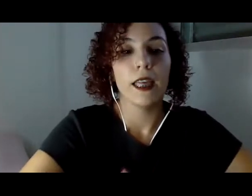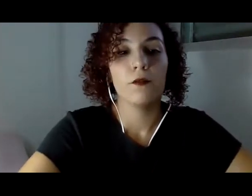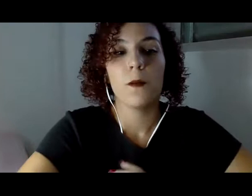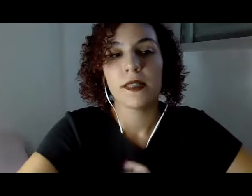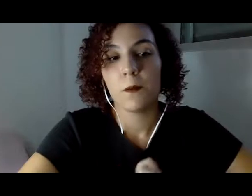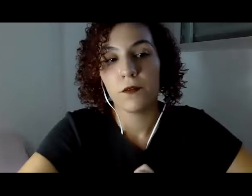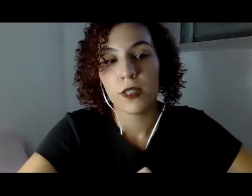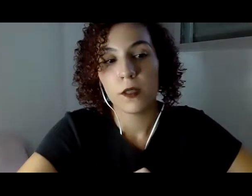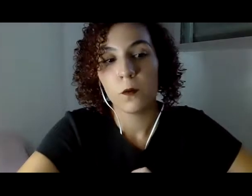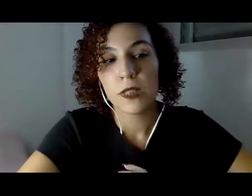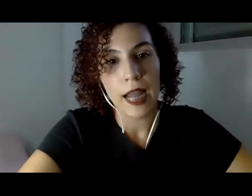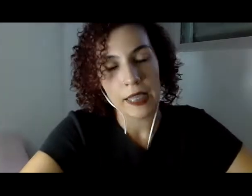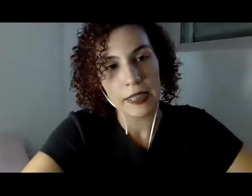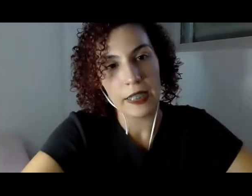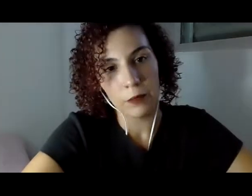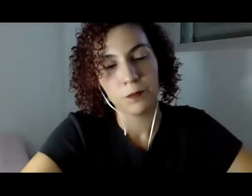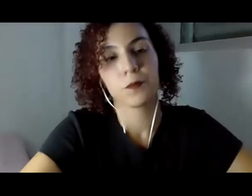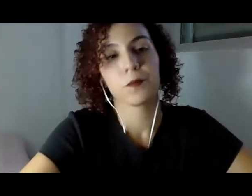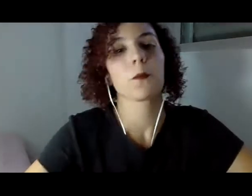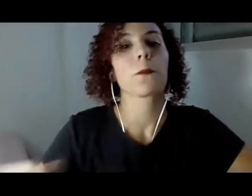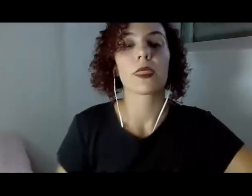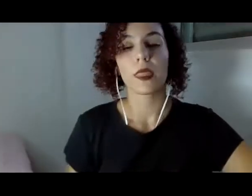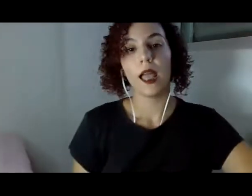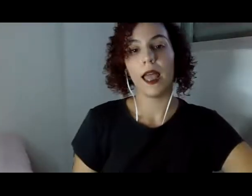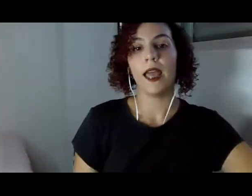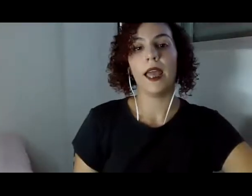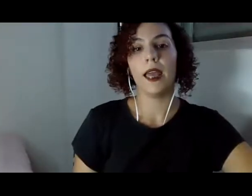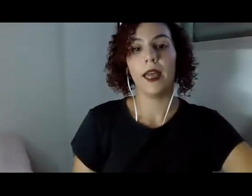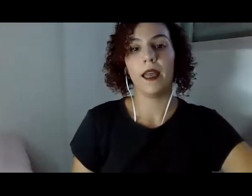E aí, vou passar para vocês alguns sinais aqui.